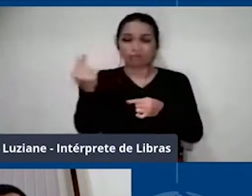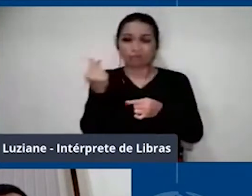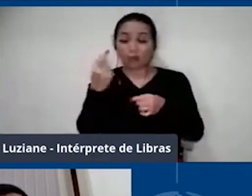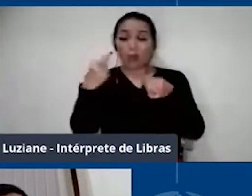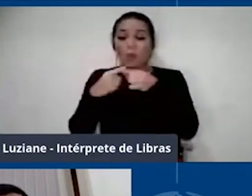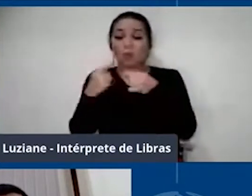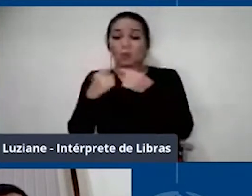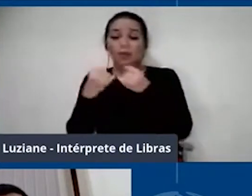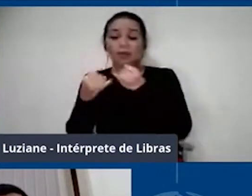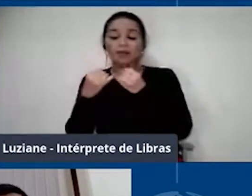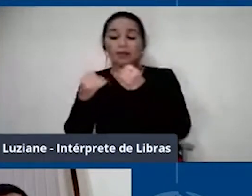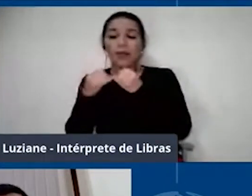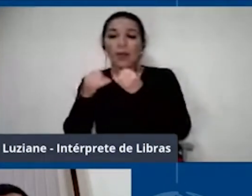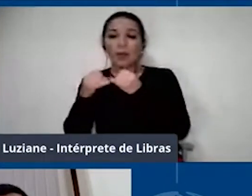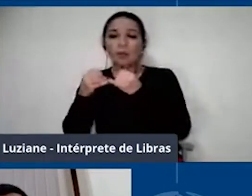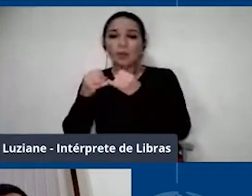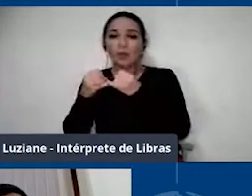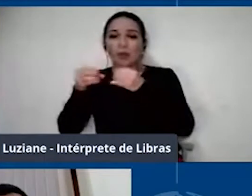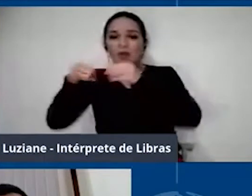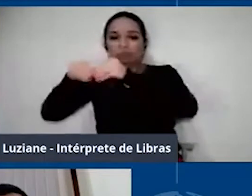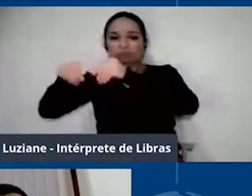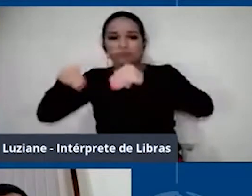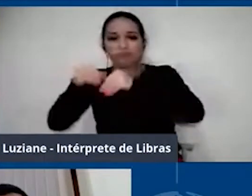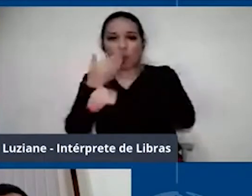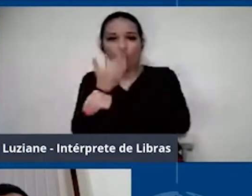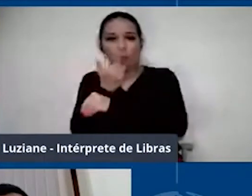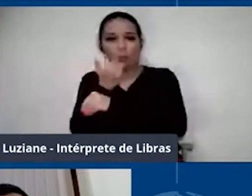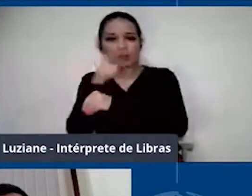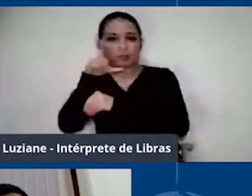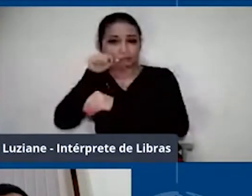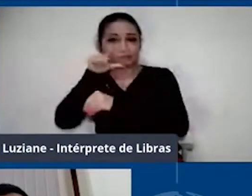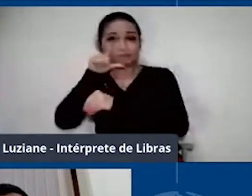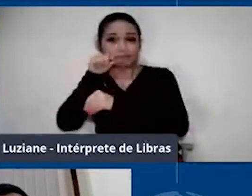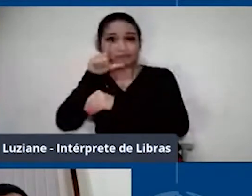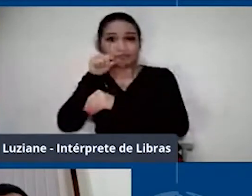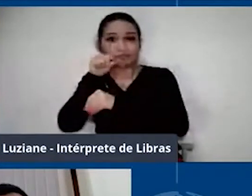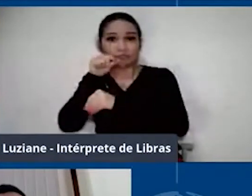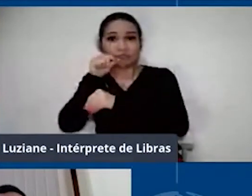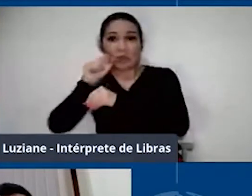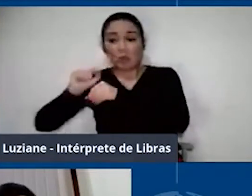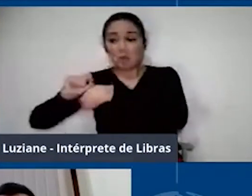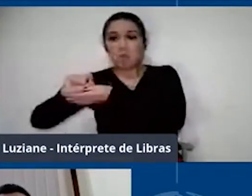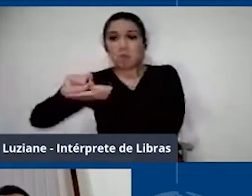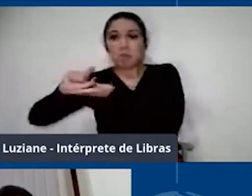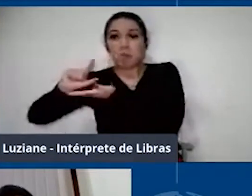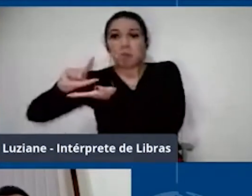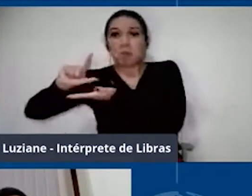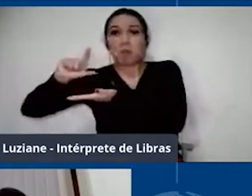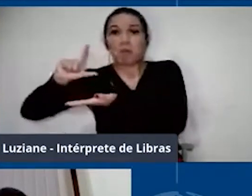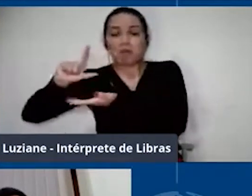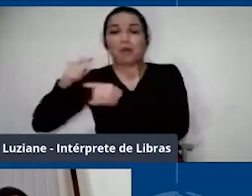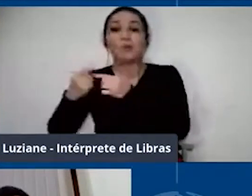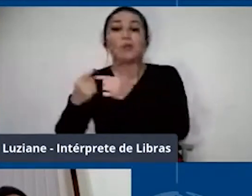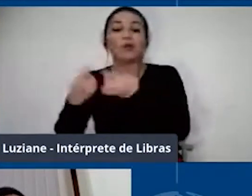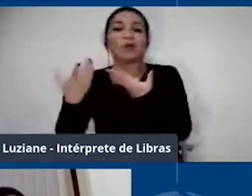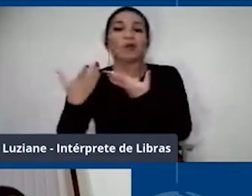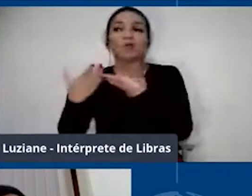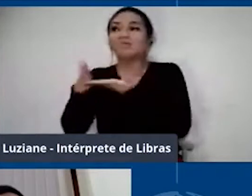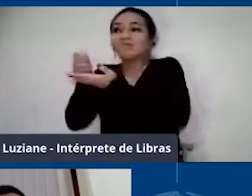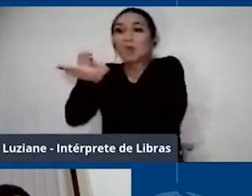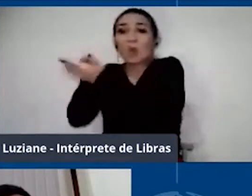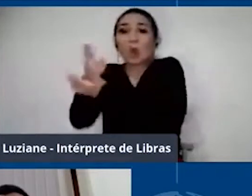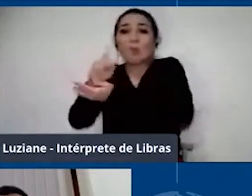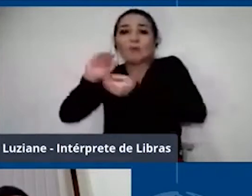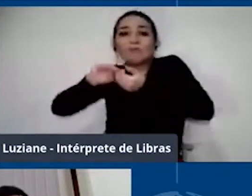da soja para fazer o farelo para o animal aumentou, porque está exportando. Então, nós